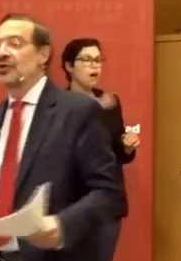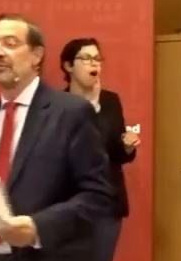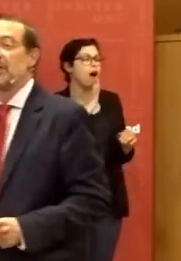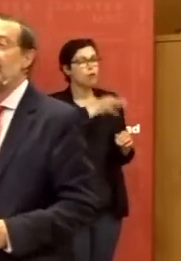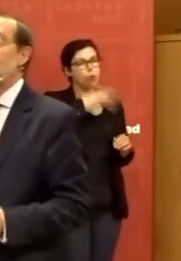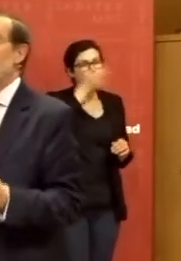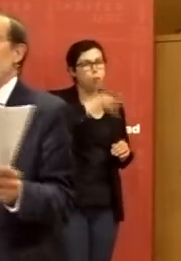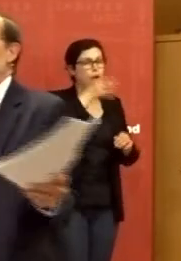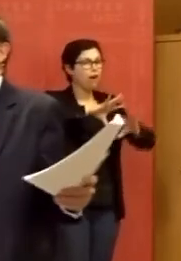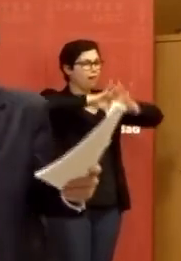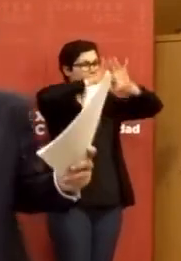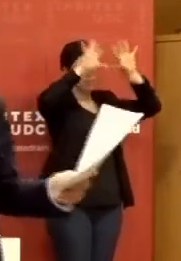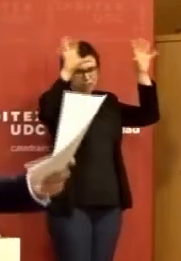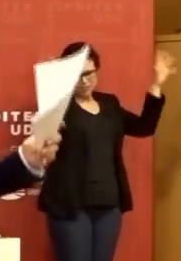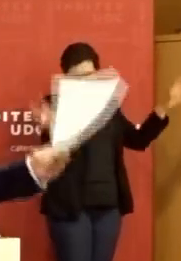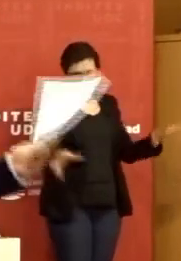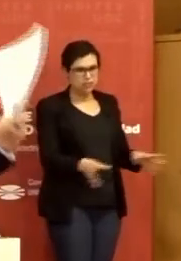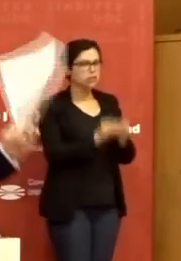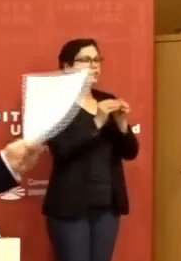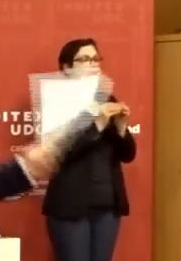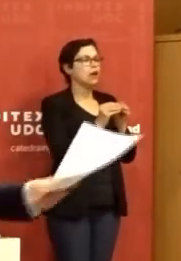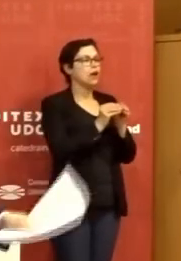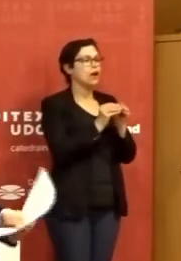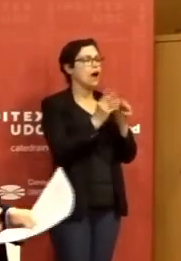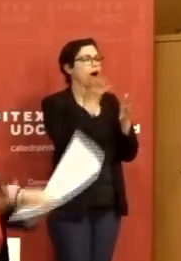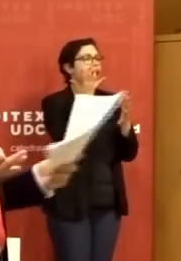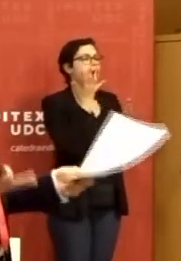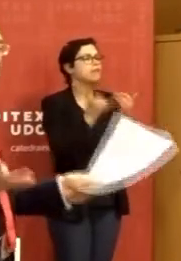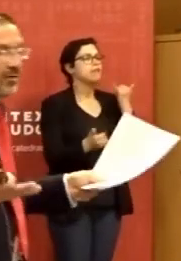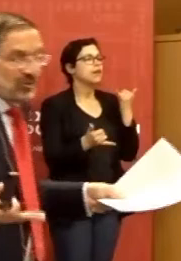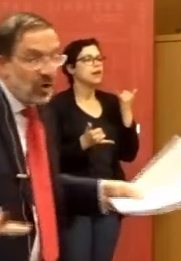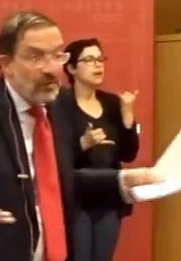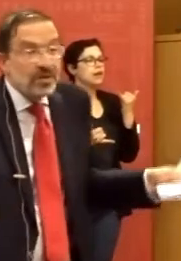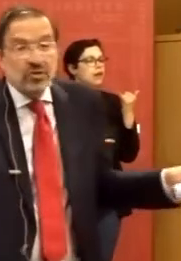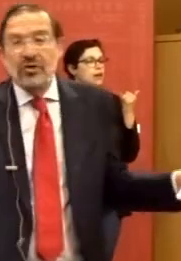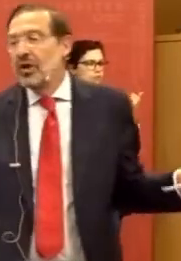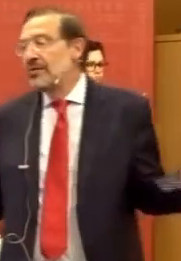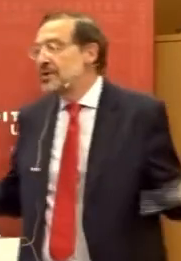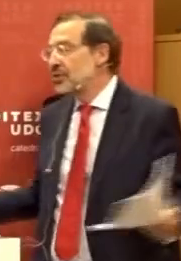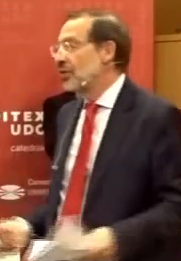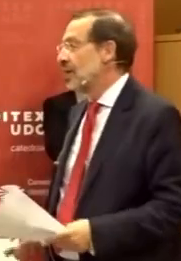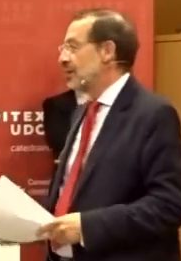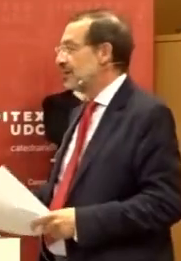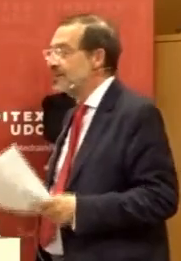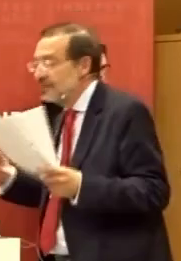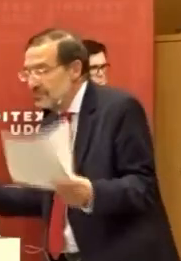estas cosas, me llevan al final. Luego, al final, hay una razón que también yo la he visto, ¿no? La he